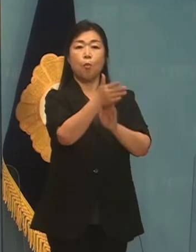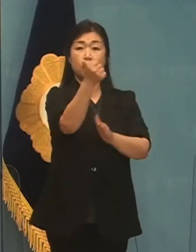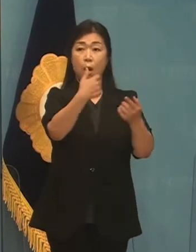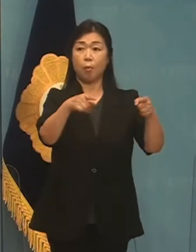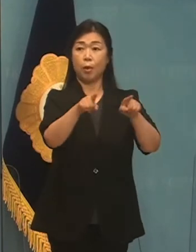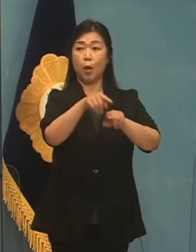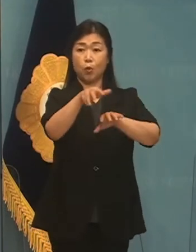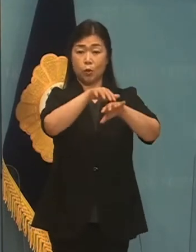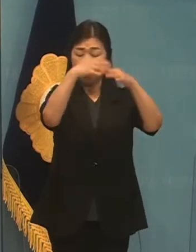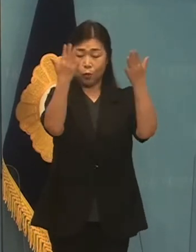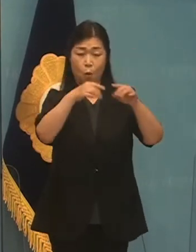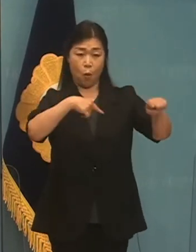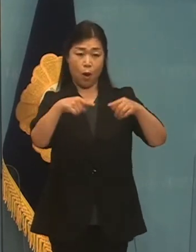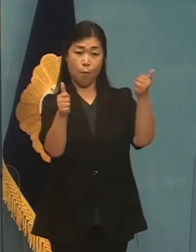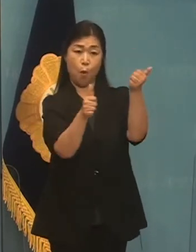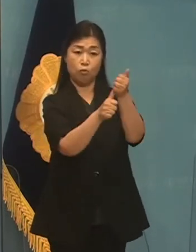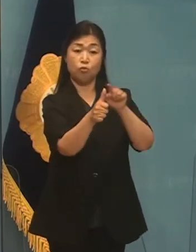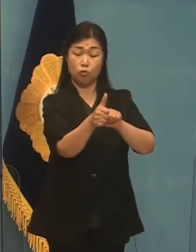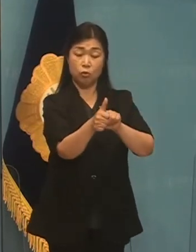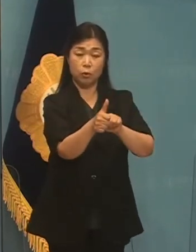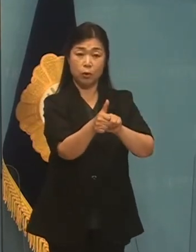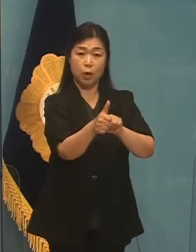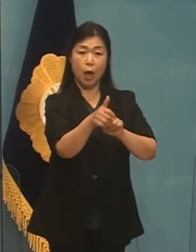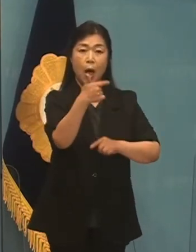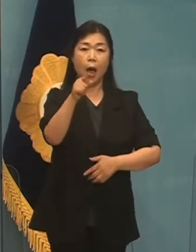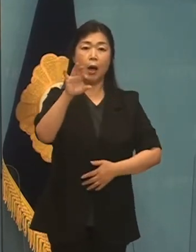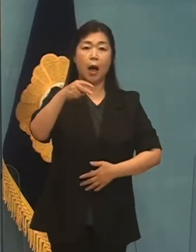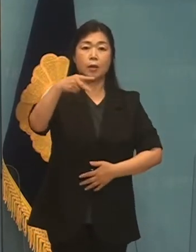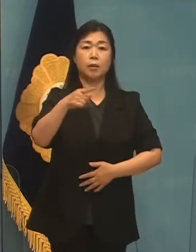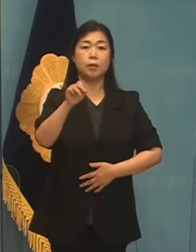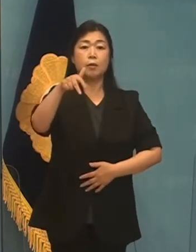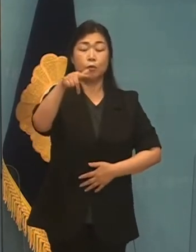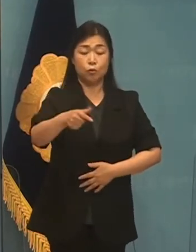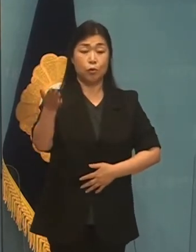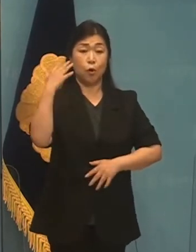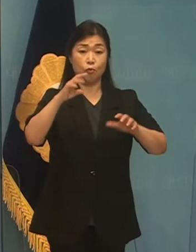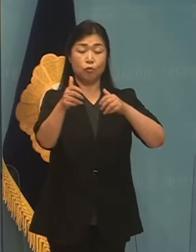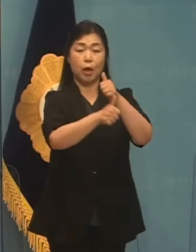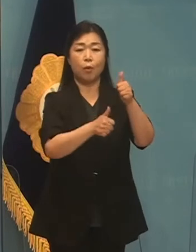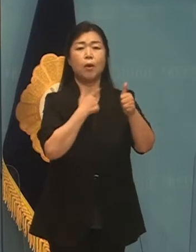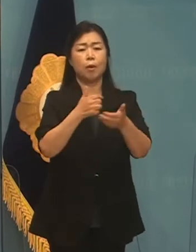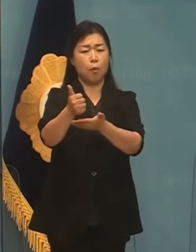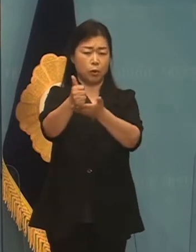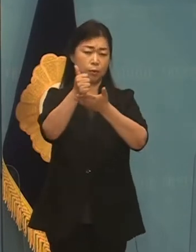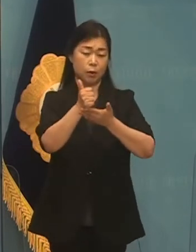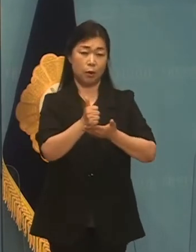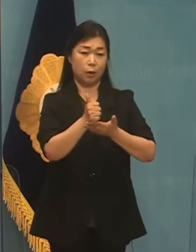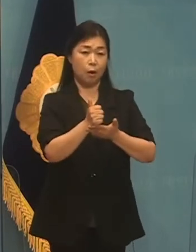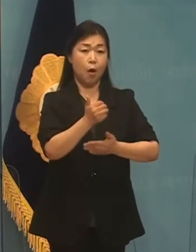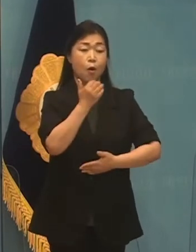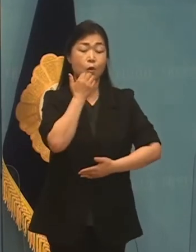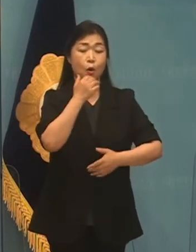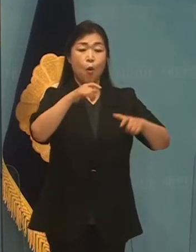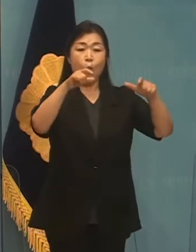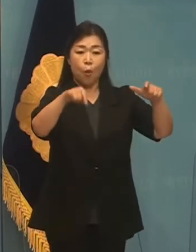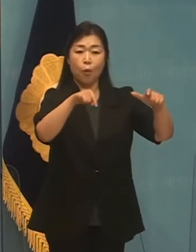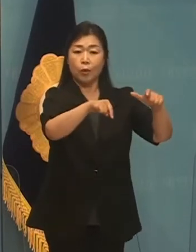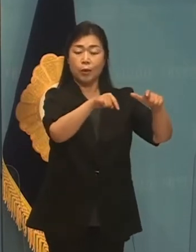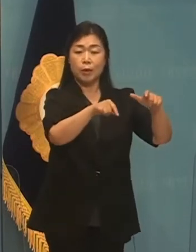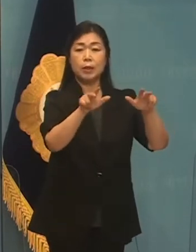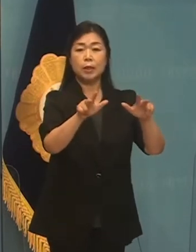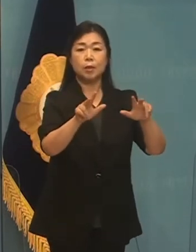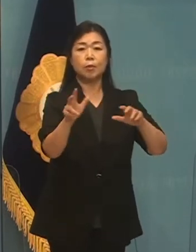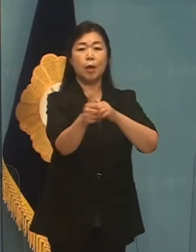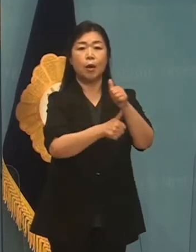함께 조직을 총괄할 부본부장에 강승규 전 국회의원을 영입했습니다. 서울을 지역으로 둔